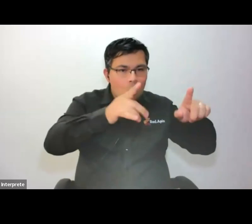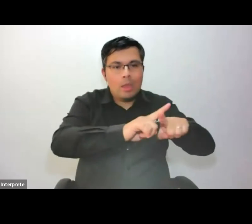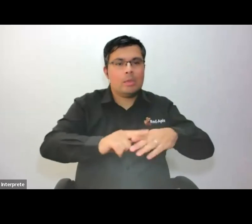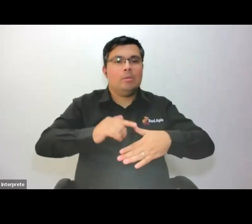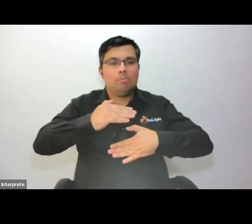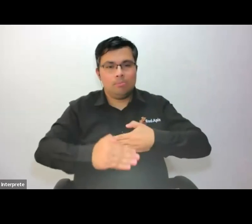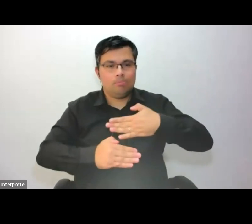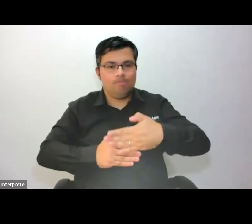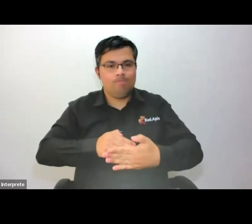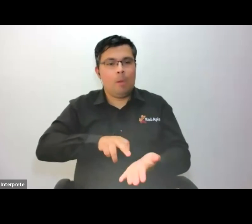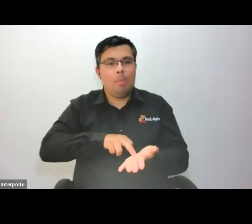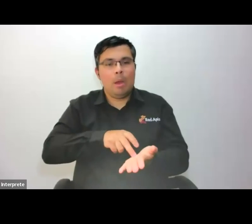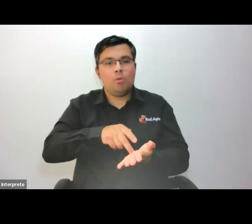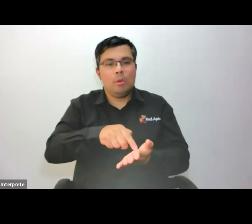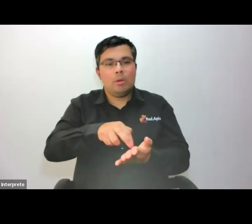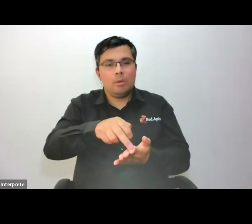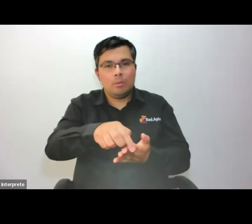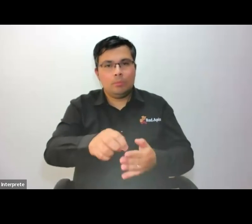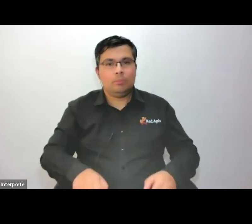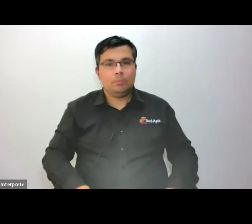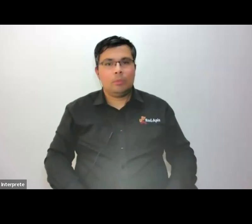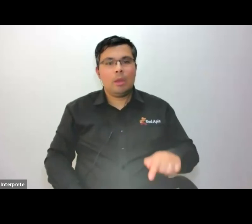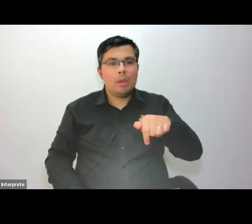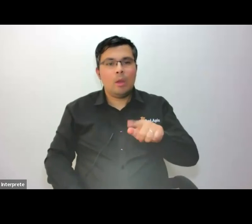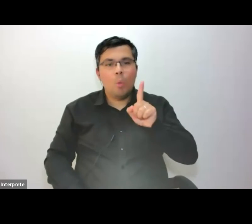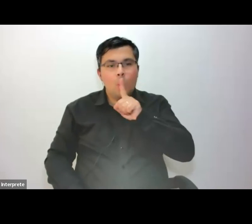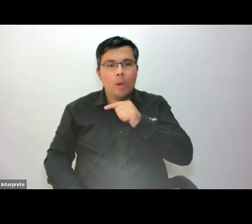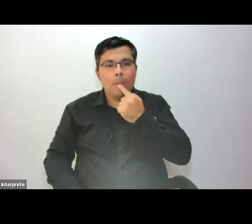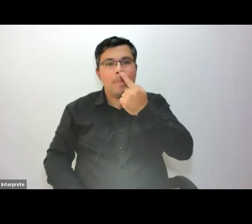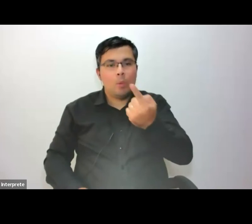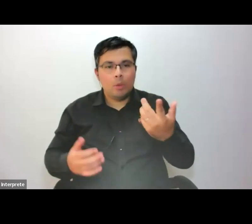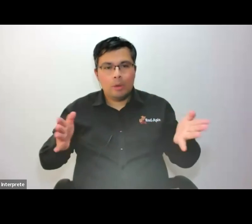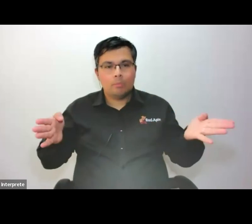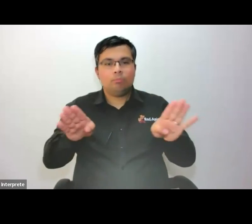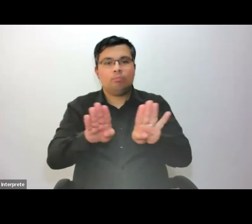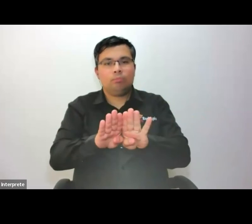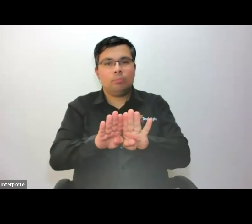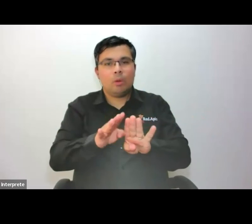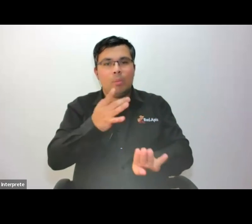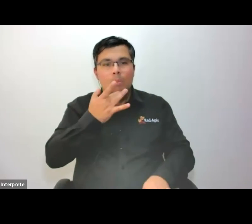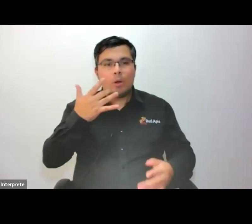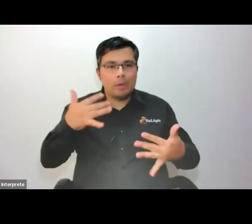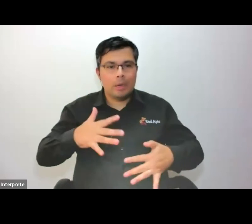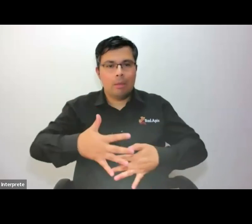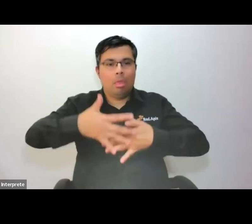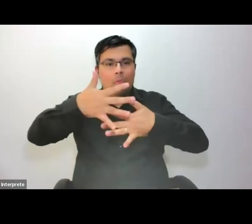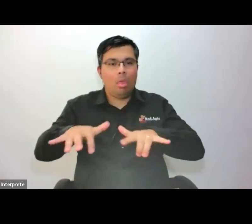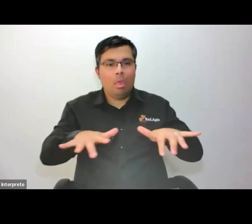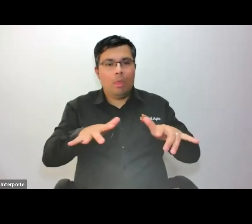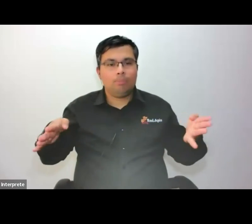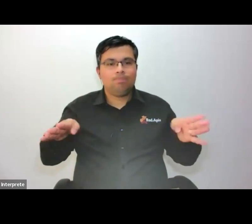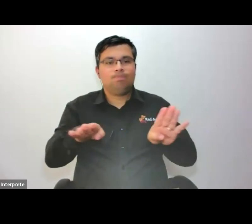el camino anterior. Y vamos a cerrar con la última pregunta porque ya nos van a cerrar el chat.